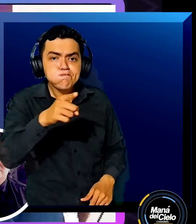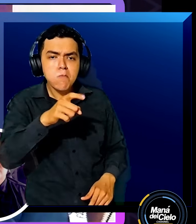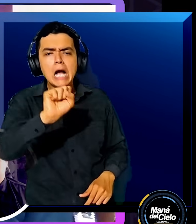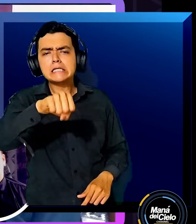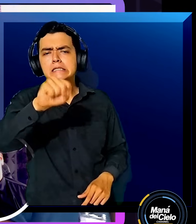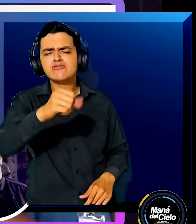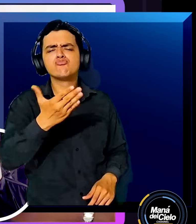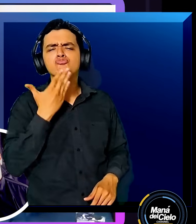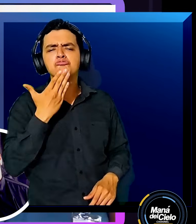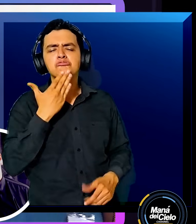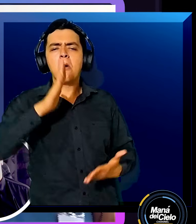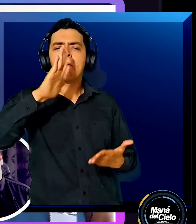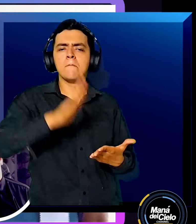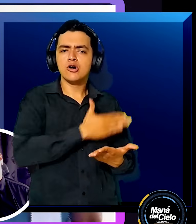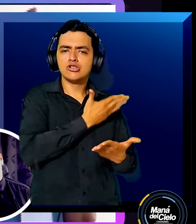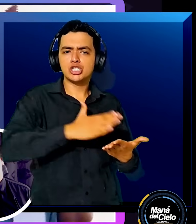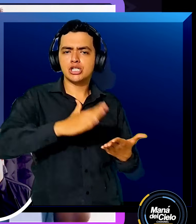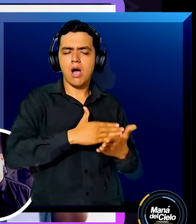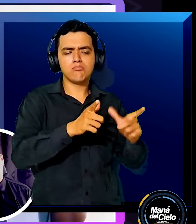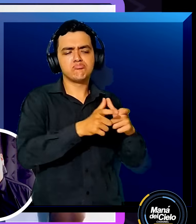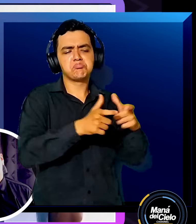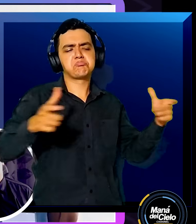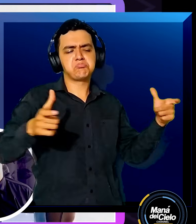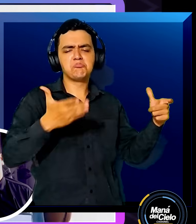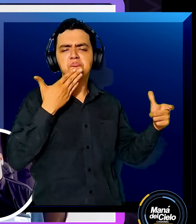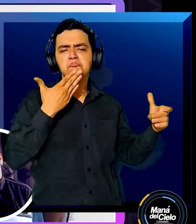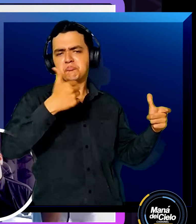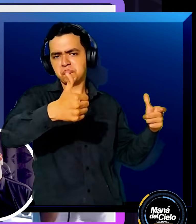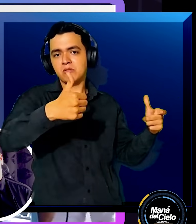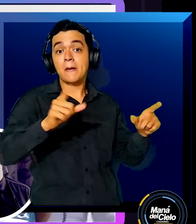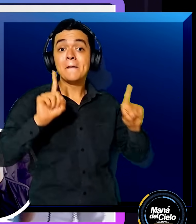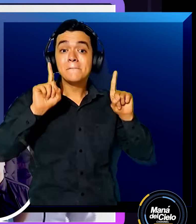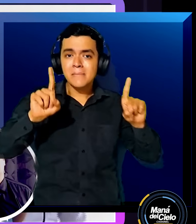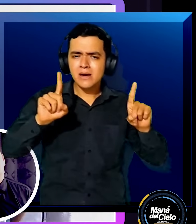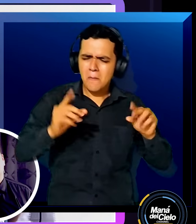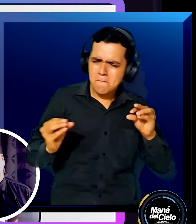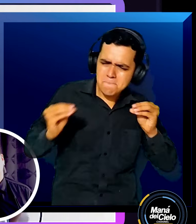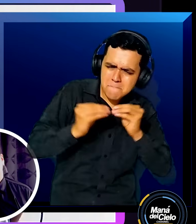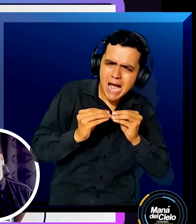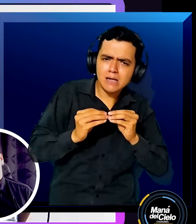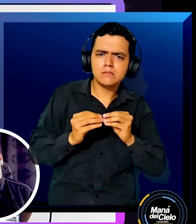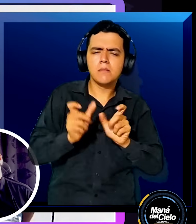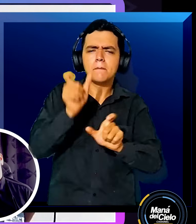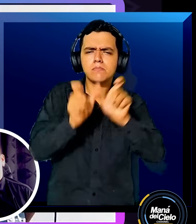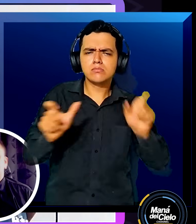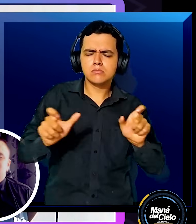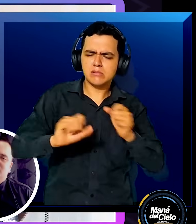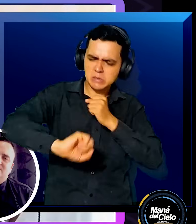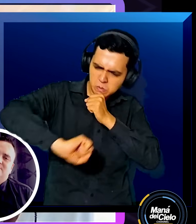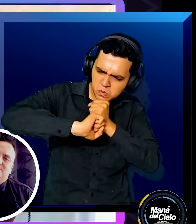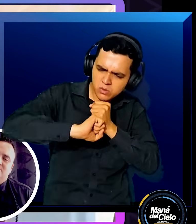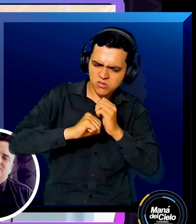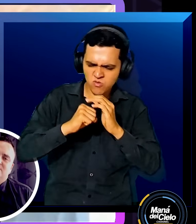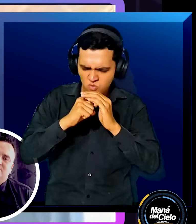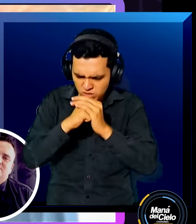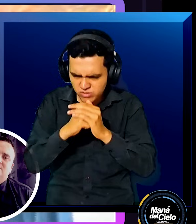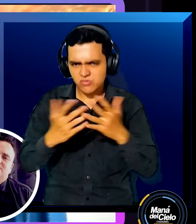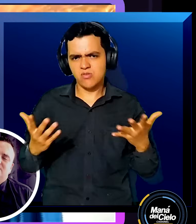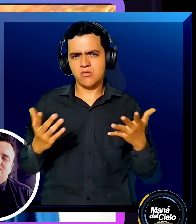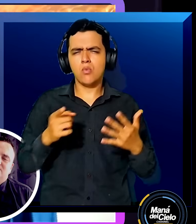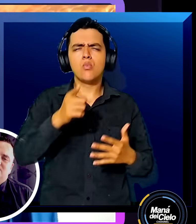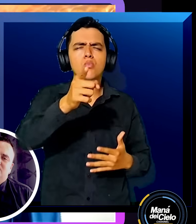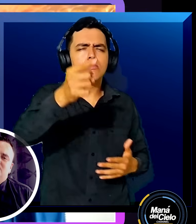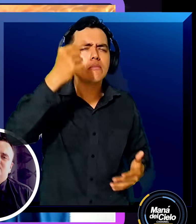Eso es. Eso es. Dígale, Señor, dame sensibilidad. Dame sensibilidad. Dile, Señor,